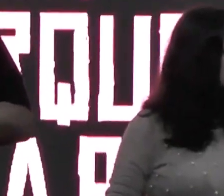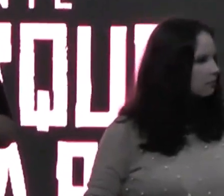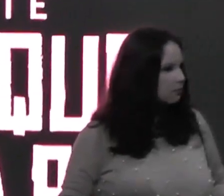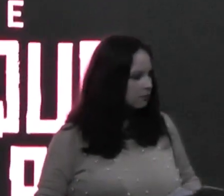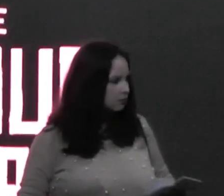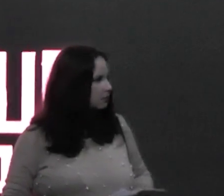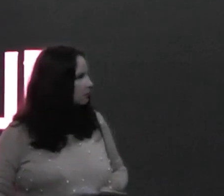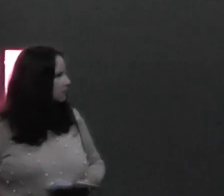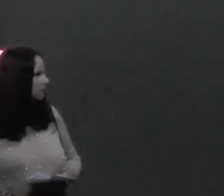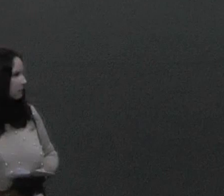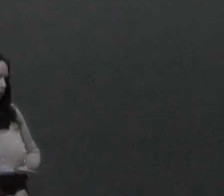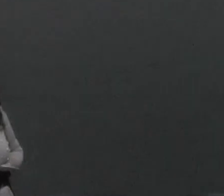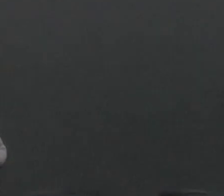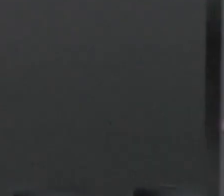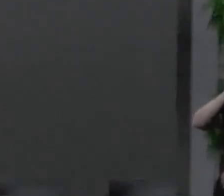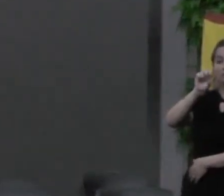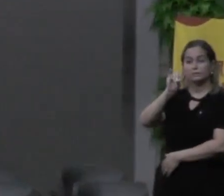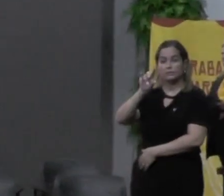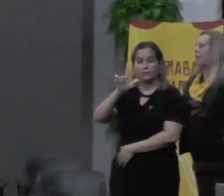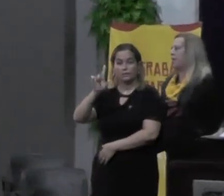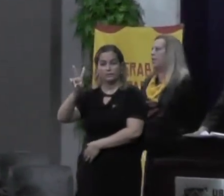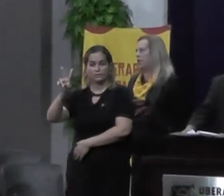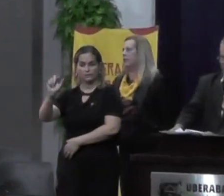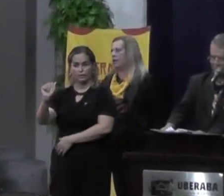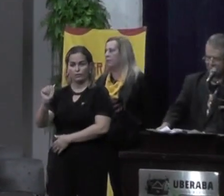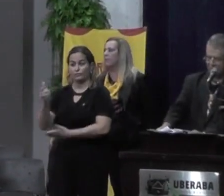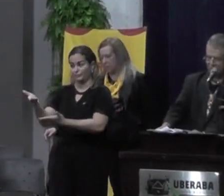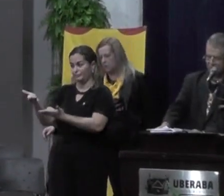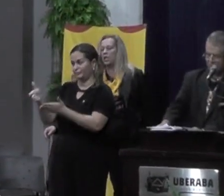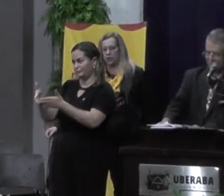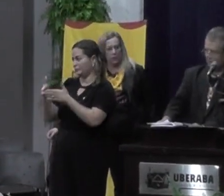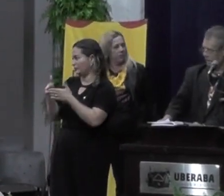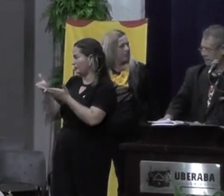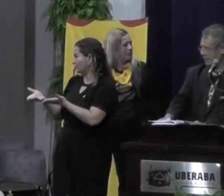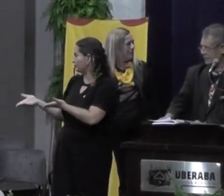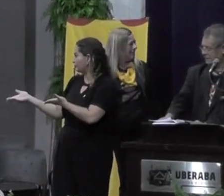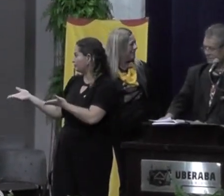Deputado Federal Zé Silva, por gentileza, aqui na frente.